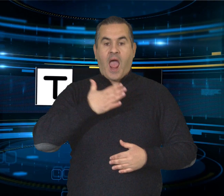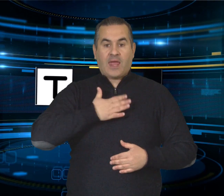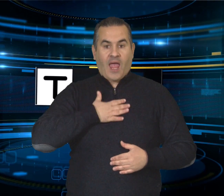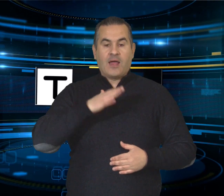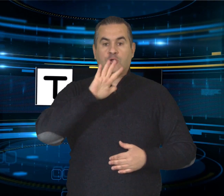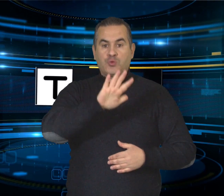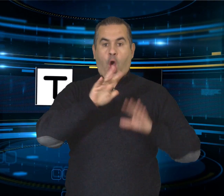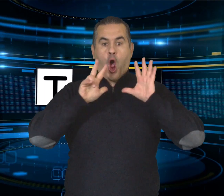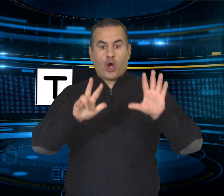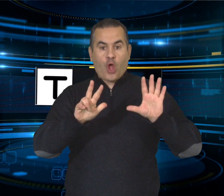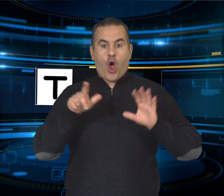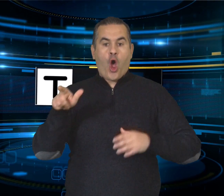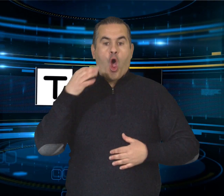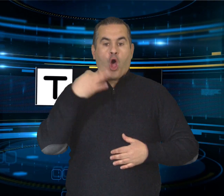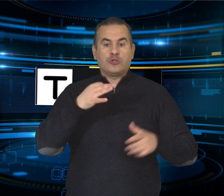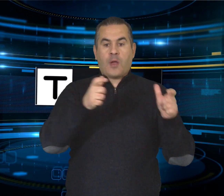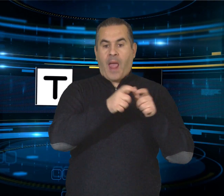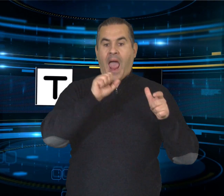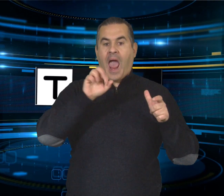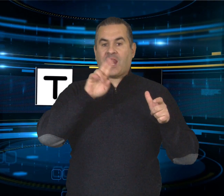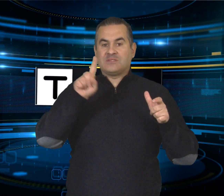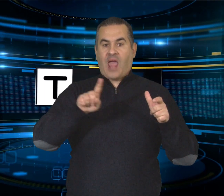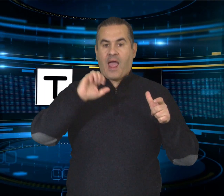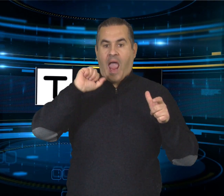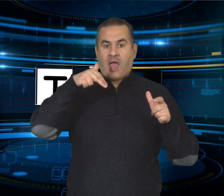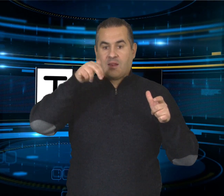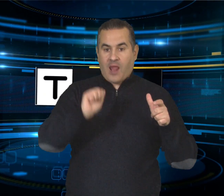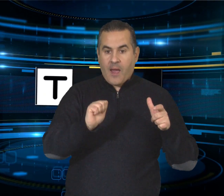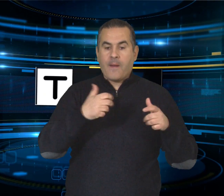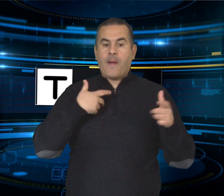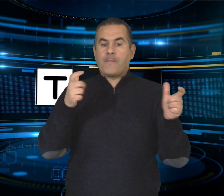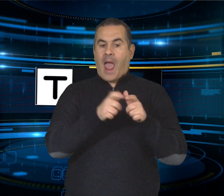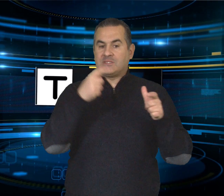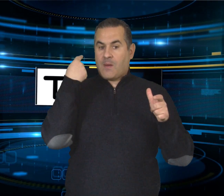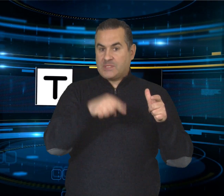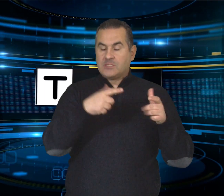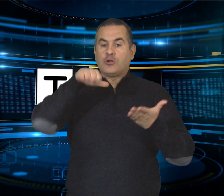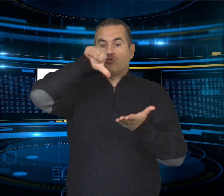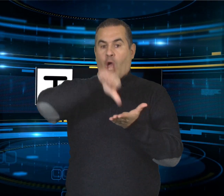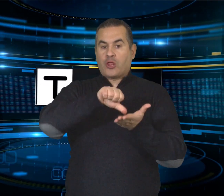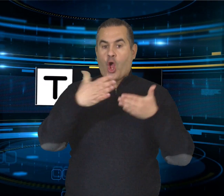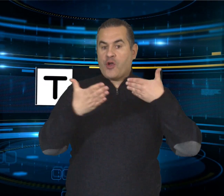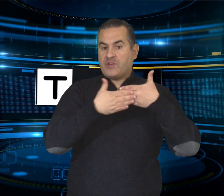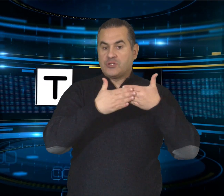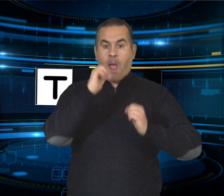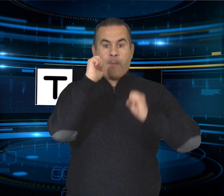in escandescenza all'esterno del bar Delfino, vicino al centro del paese. Quando il padre è arrivato sul posto, ha chiesto ai soccorritori di farlo